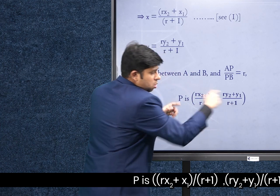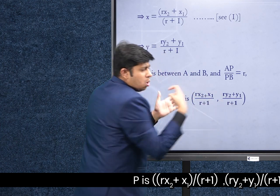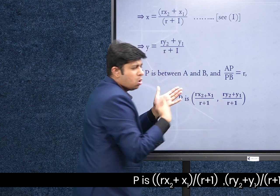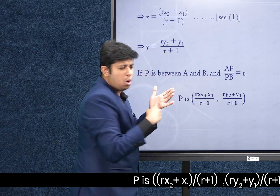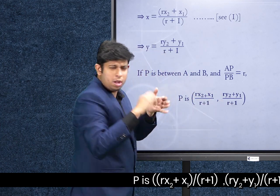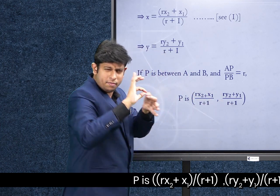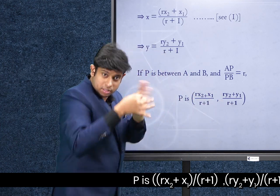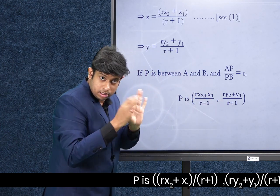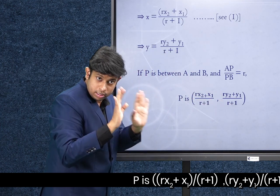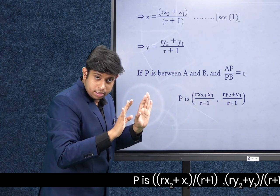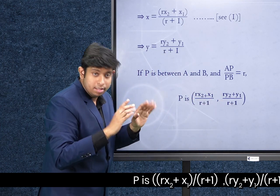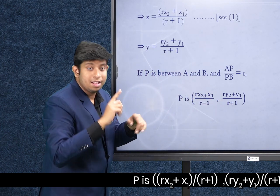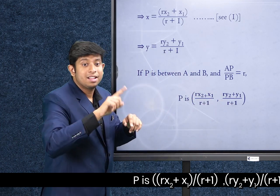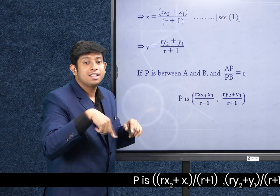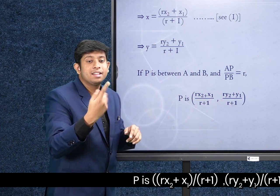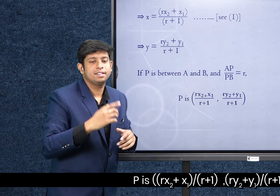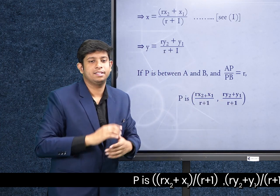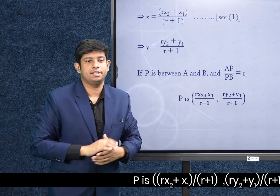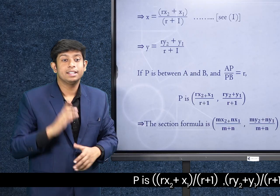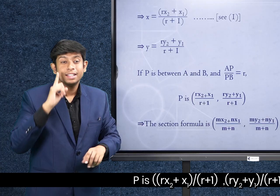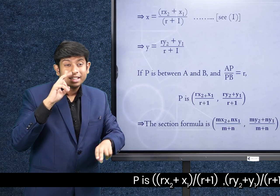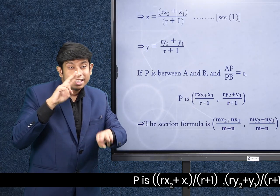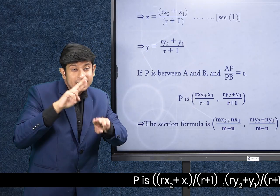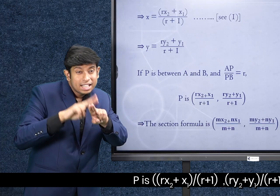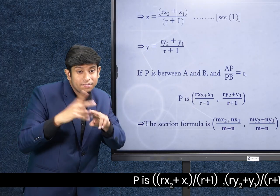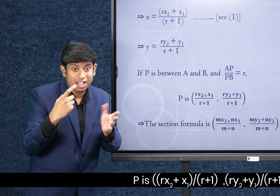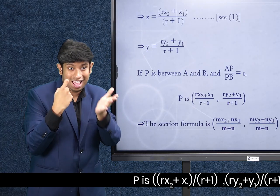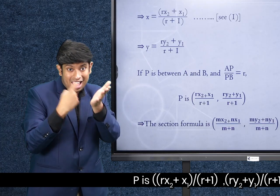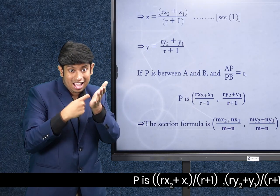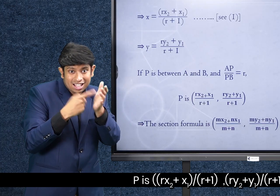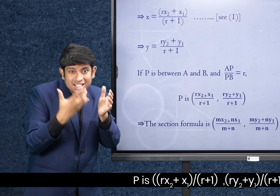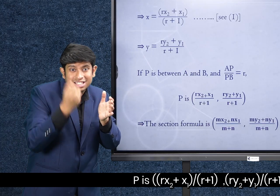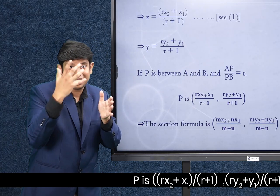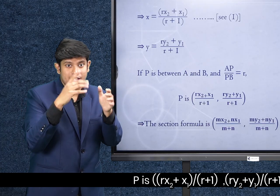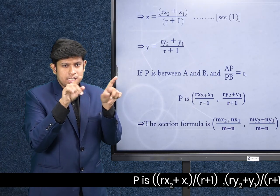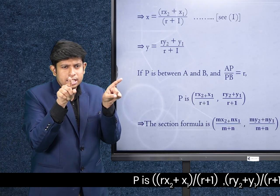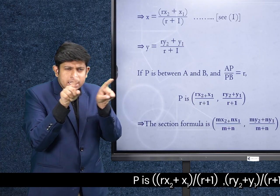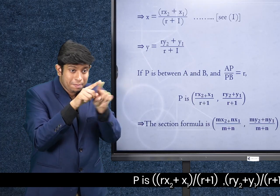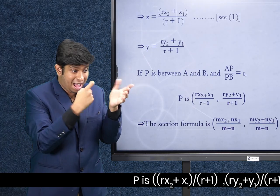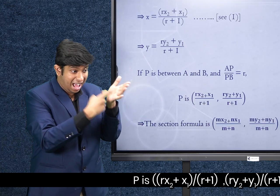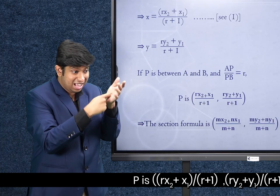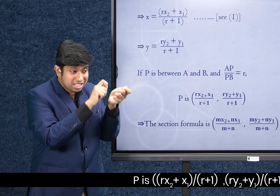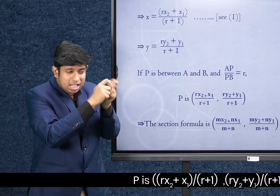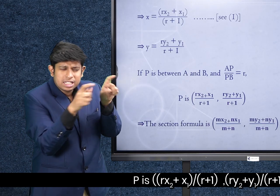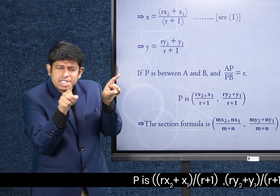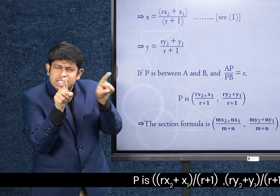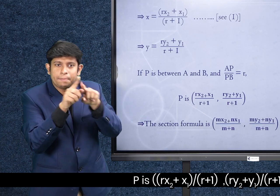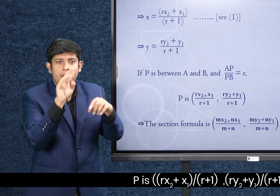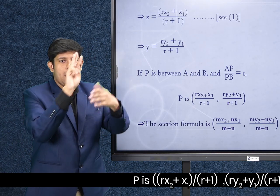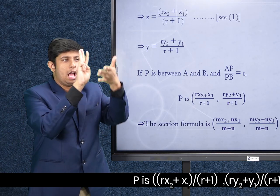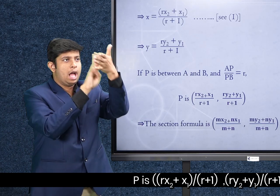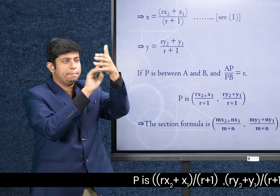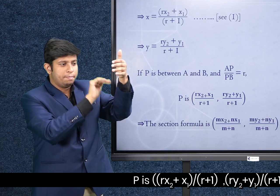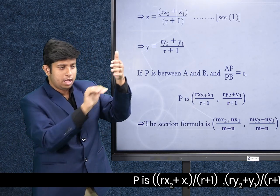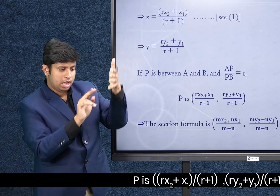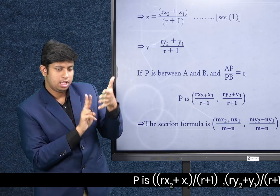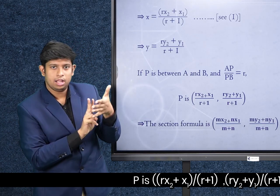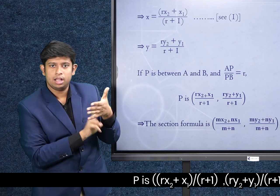கூட்டல் எக்ஸ் கீழ் இலக்க 1 கீழ்க்கோடு ஆர் கூட்டல் 1 ஆர் ஒய் கீழ் இலக்க 2